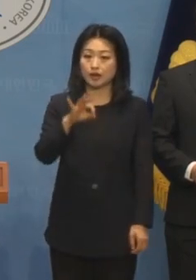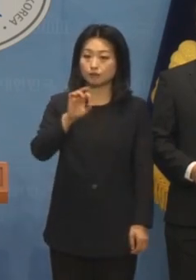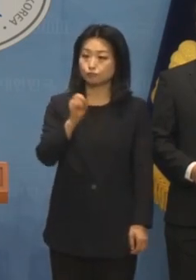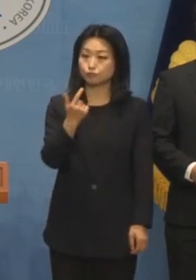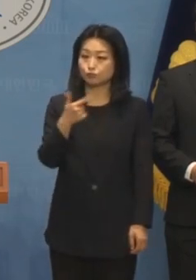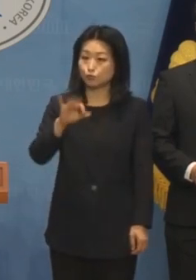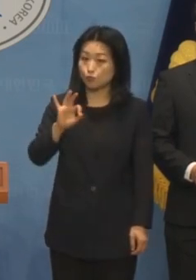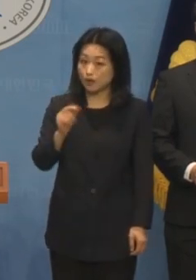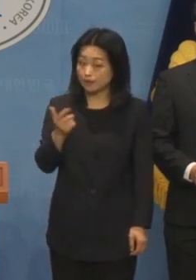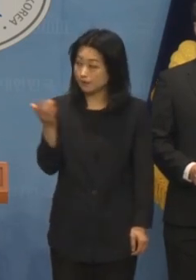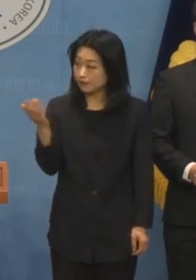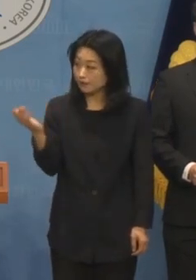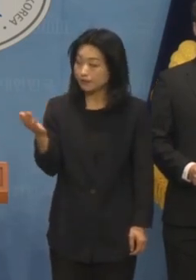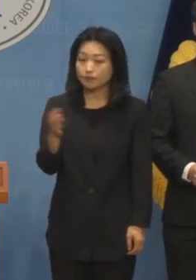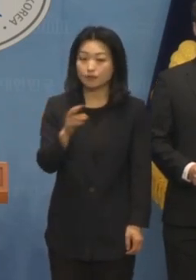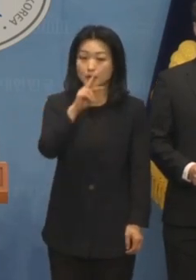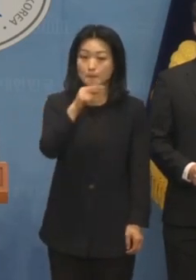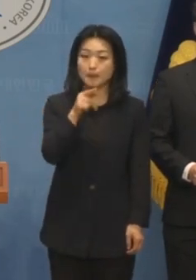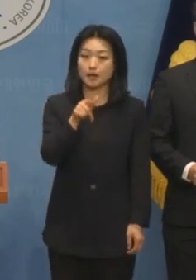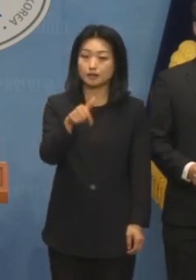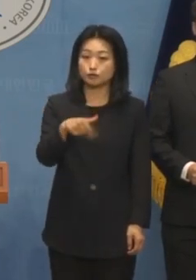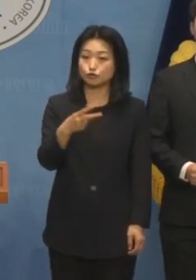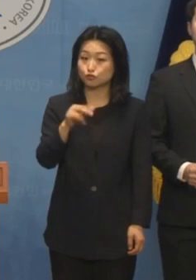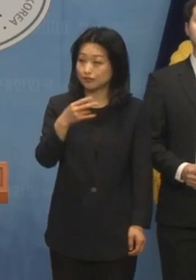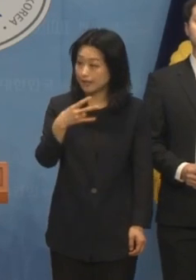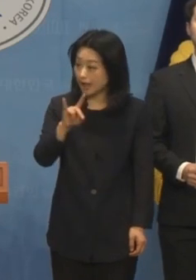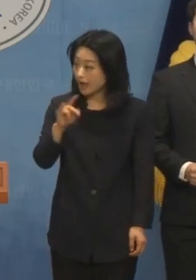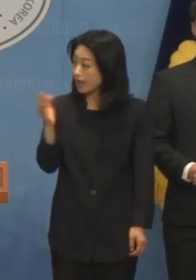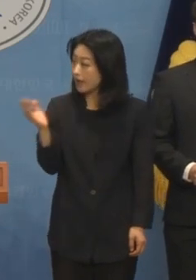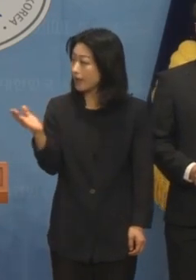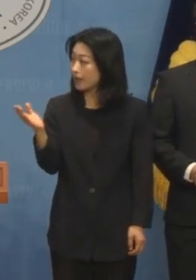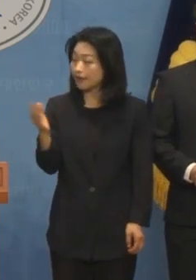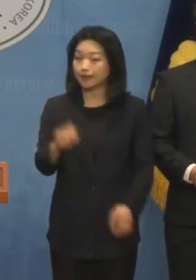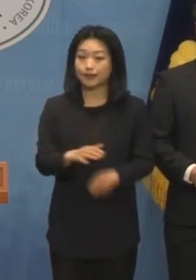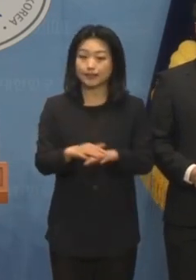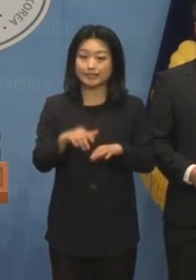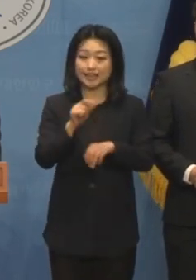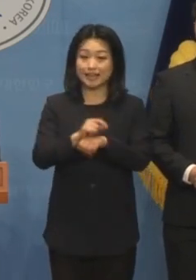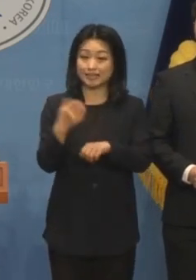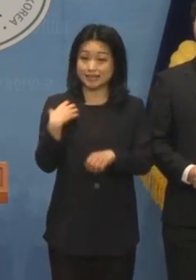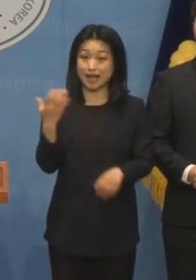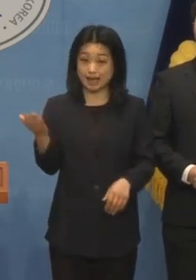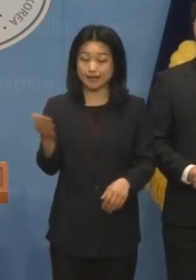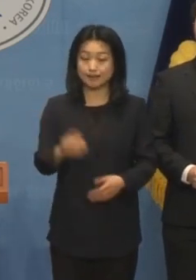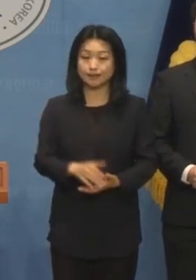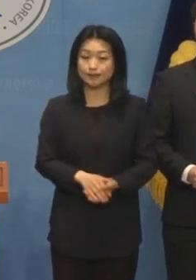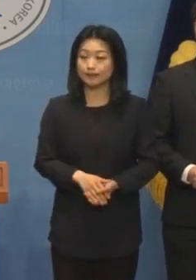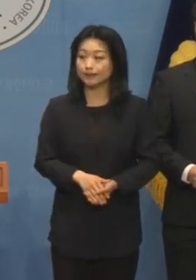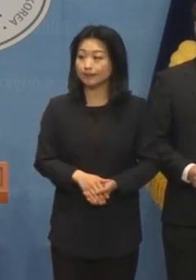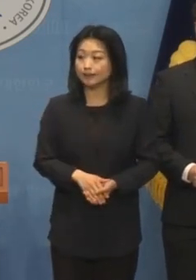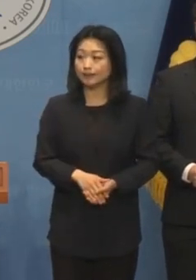오셨습니다. 박균택 의원님 오셨습니다. 저희 대책단의 간사를 맡고 계십니다.